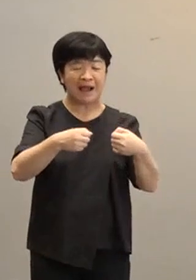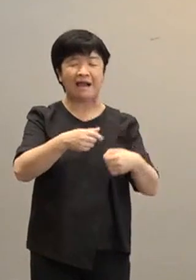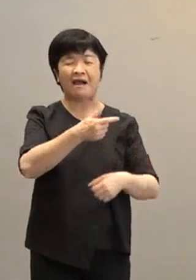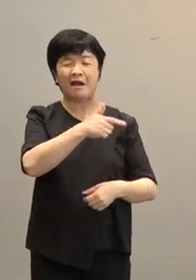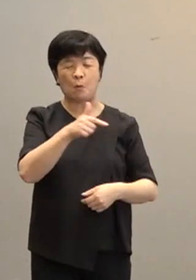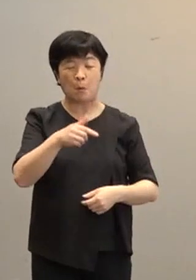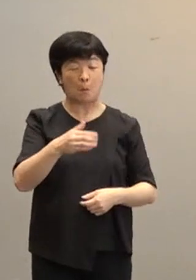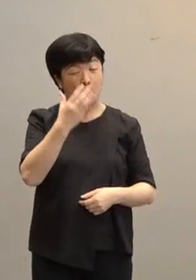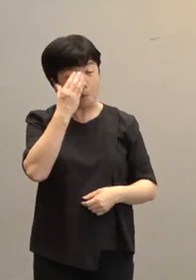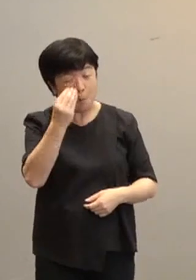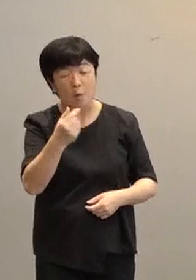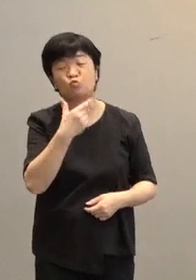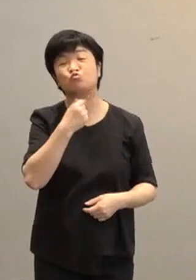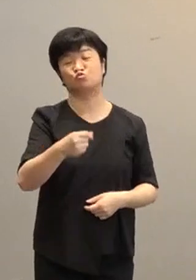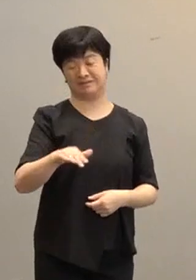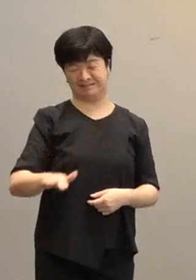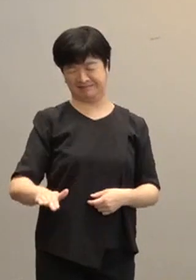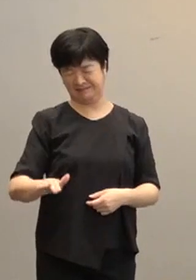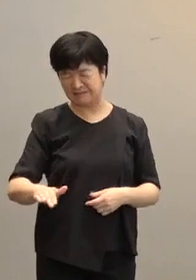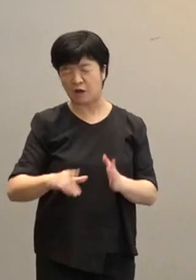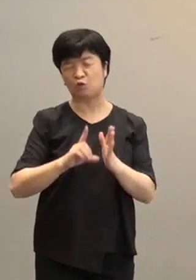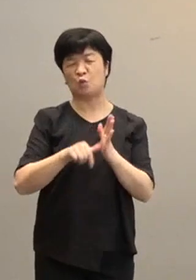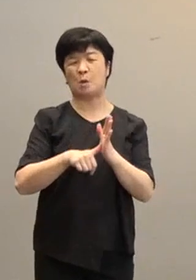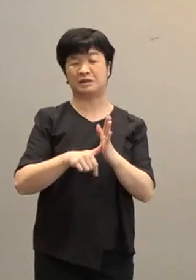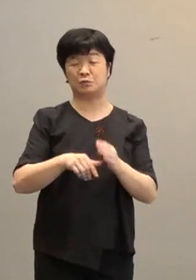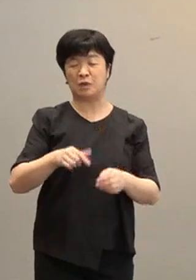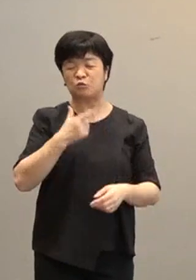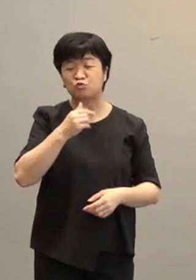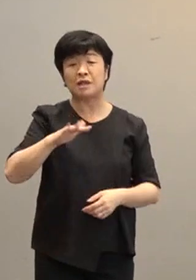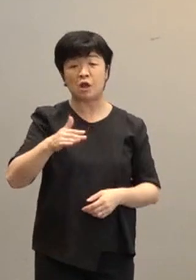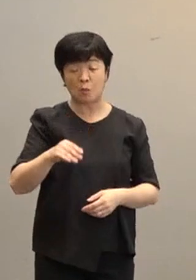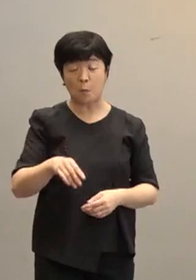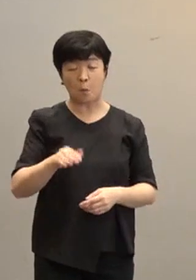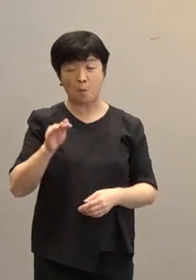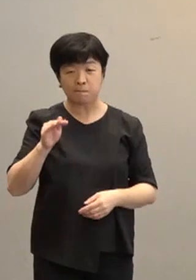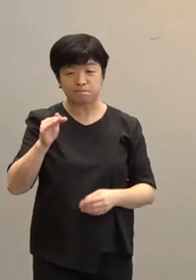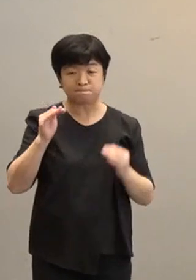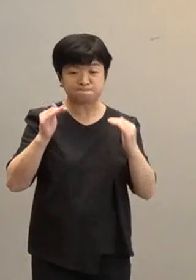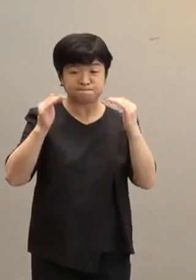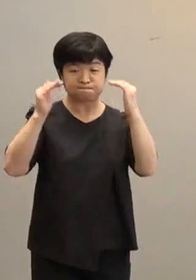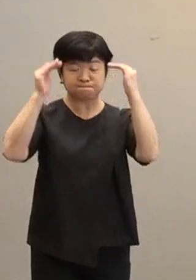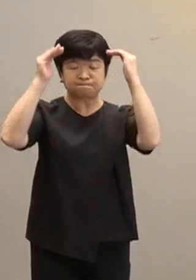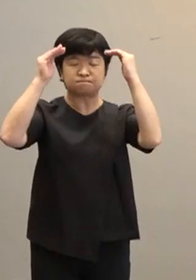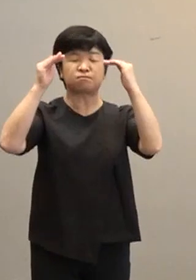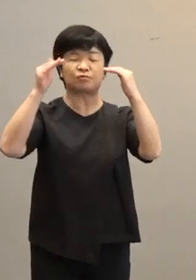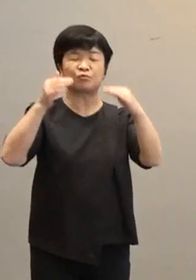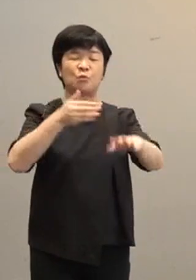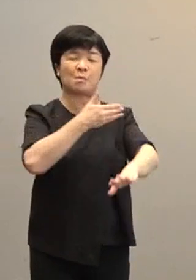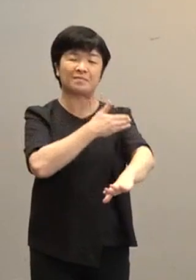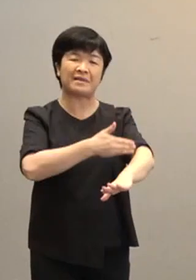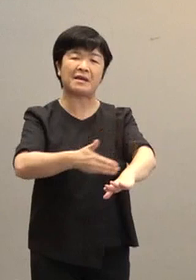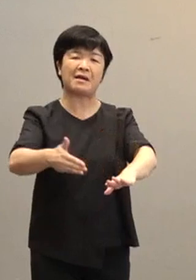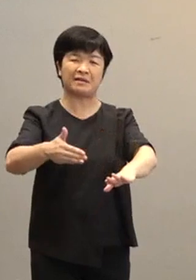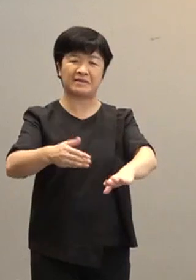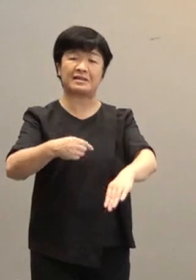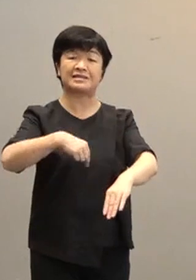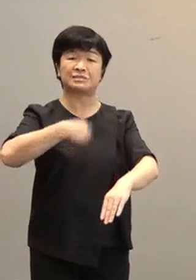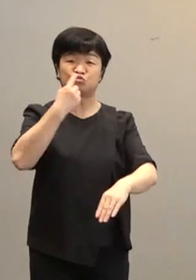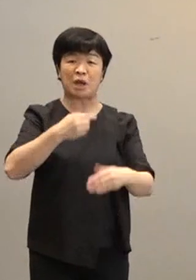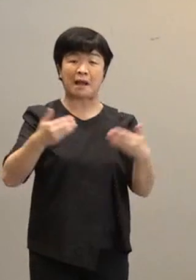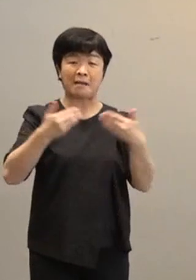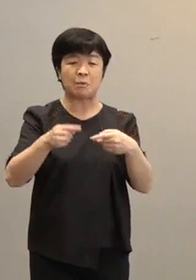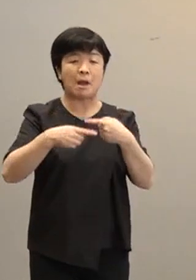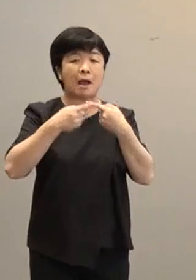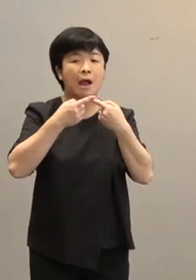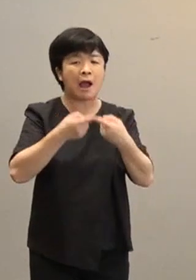好きなんですよね。それがこう小中高と行く中で、それが自分の就職する世界としてのイメージが持ちにくくな